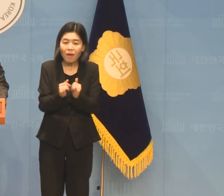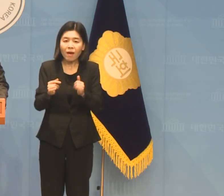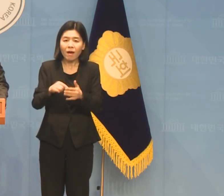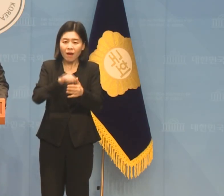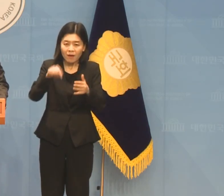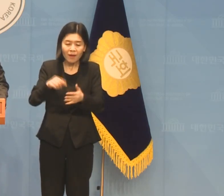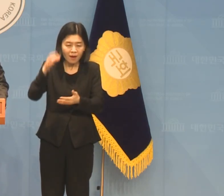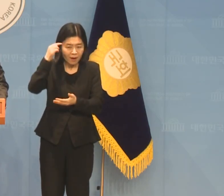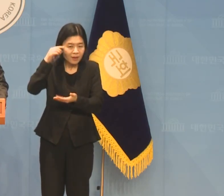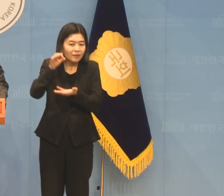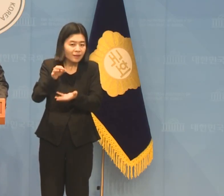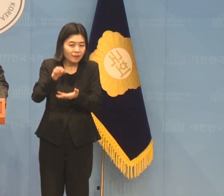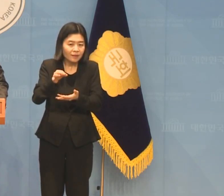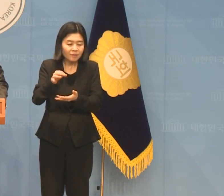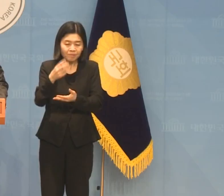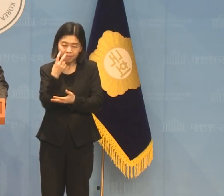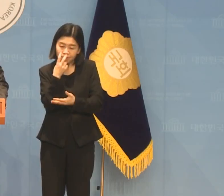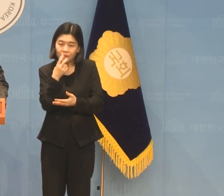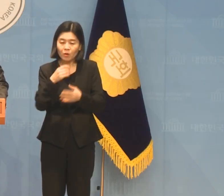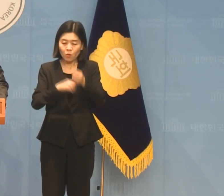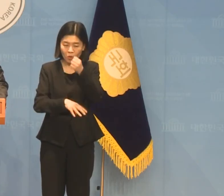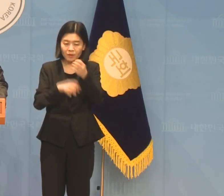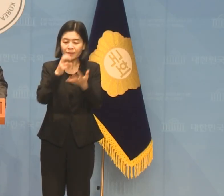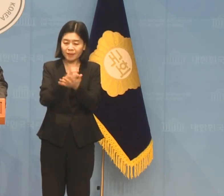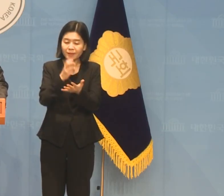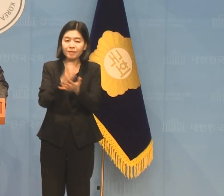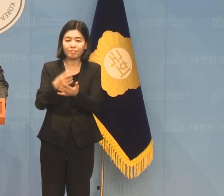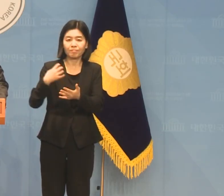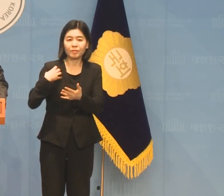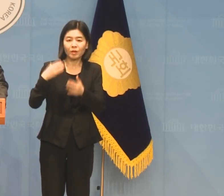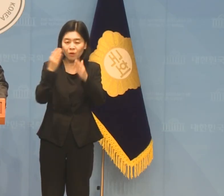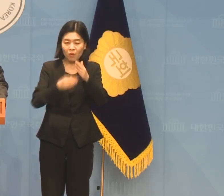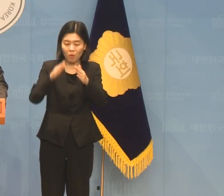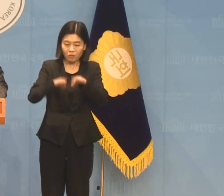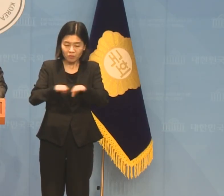지키고 원칙을 지키고 공정과 합리, 개방과